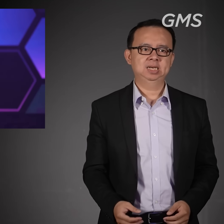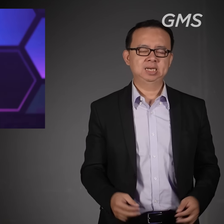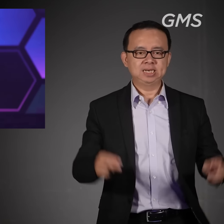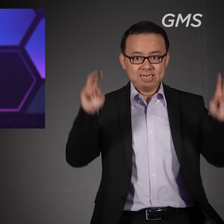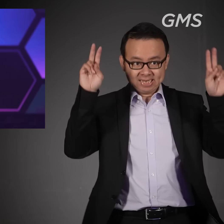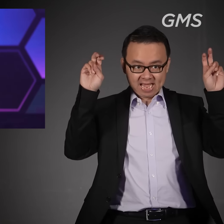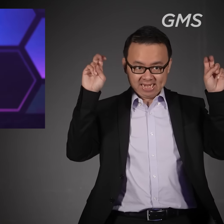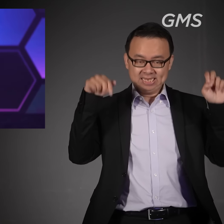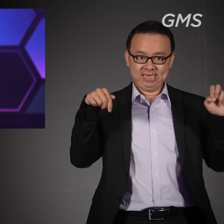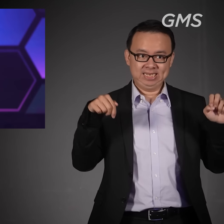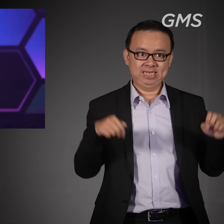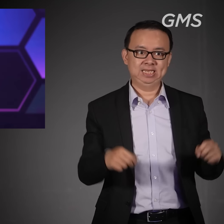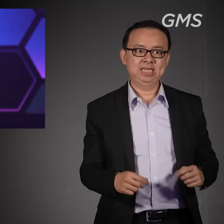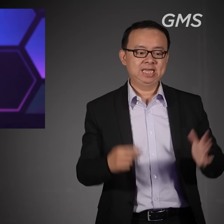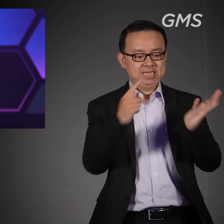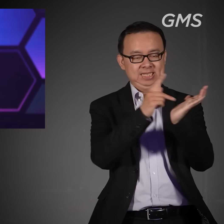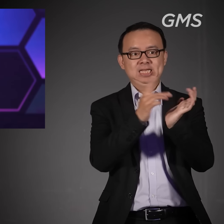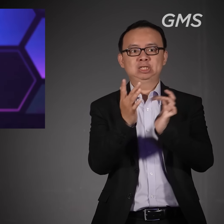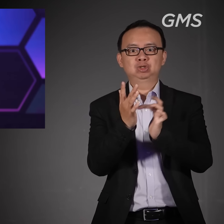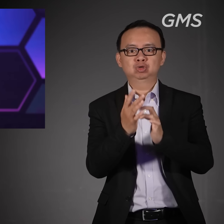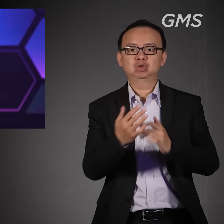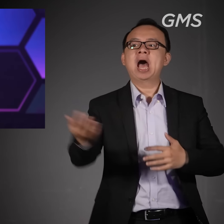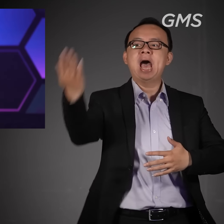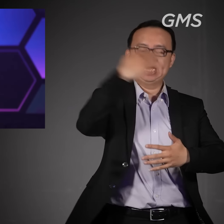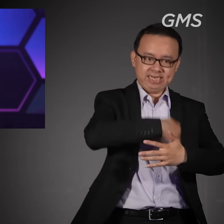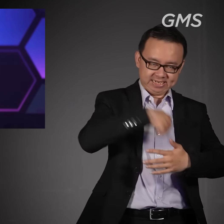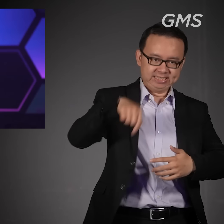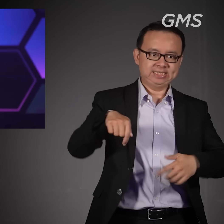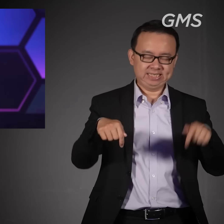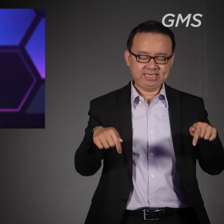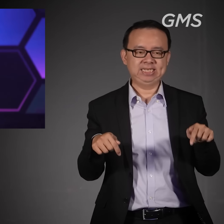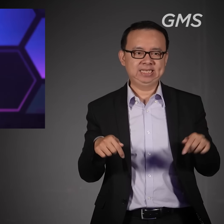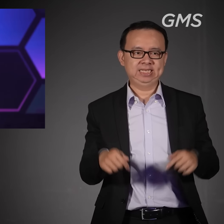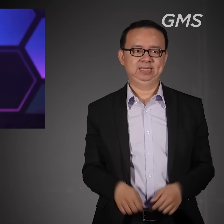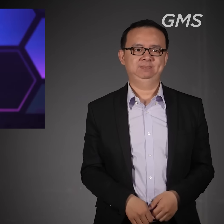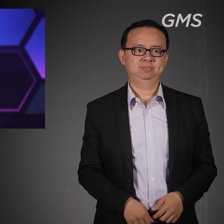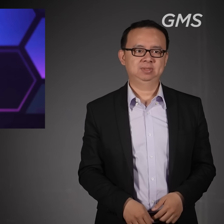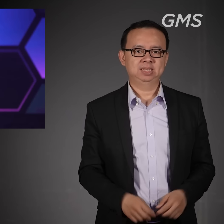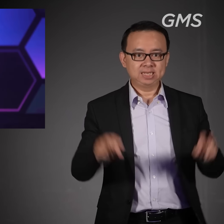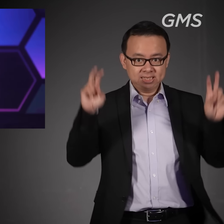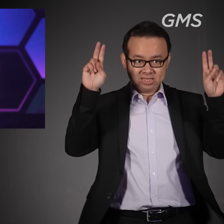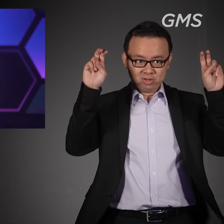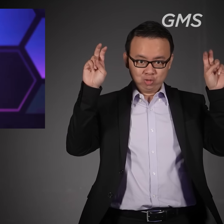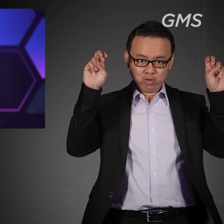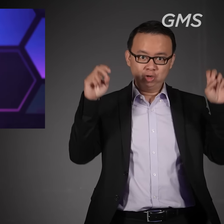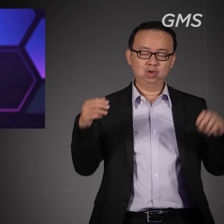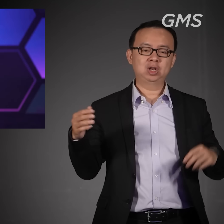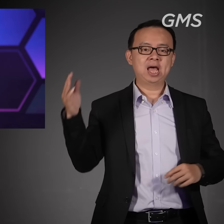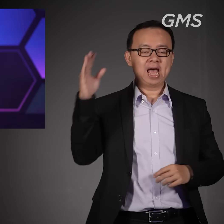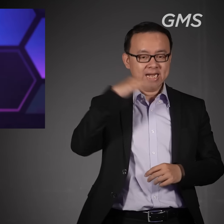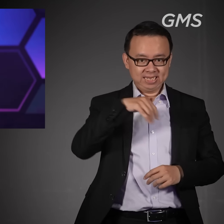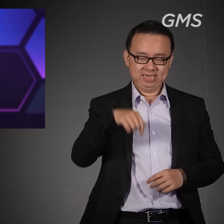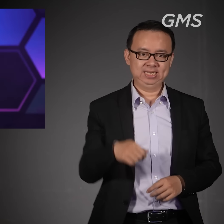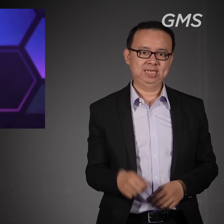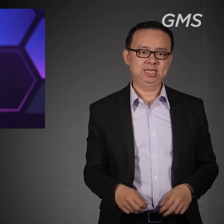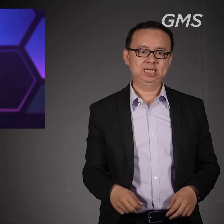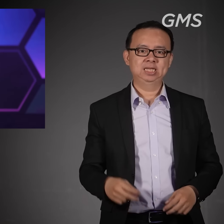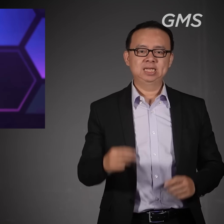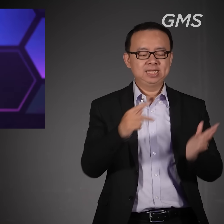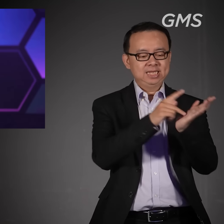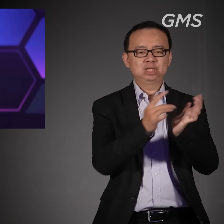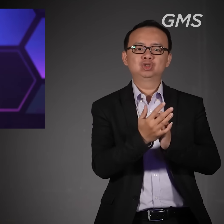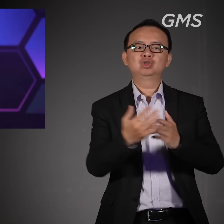site. Betul, bukan Yesus online, Yesus on site. Buka bersama dengan saya di Yohanes pasal yang